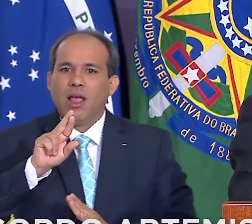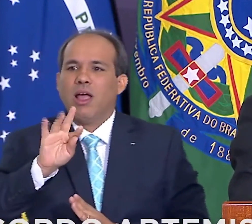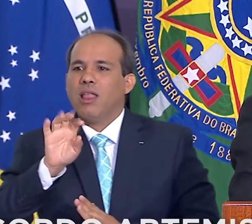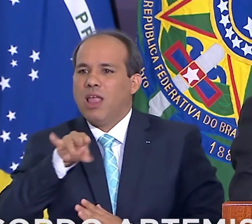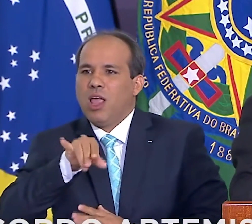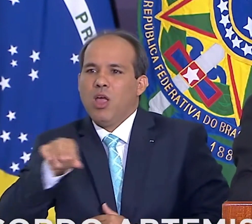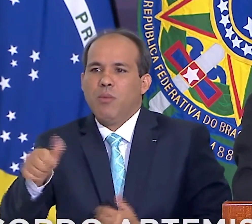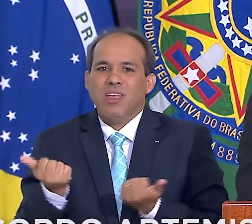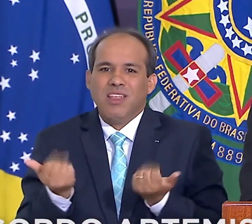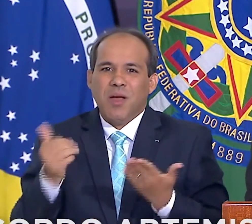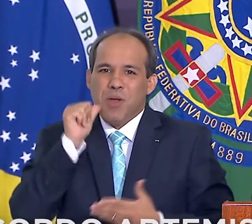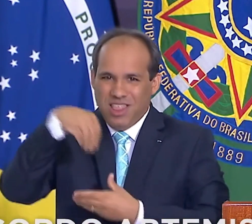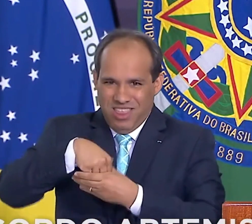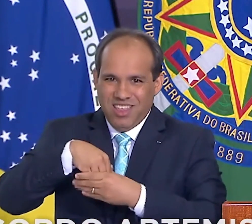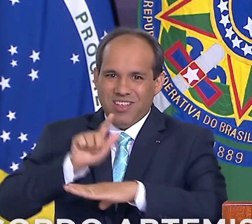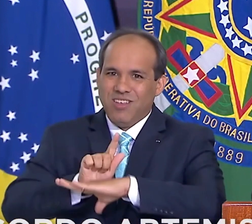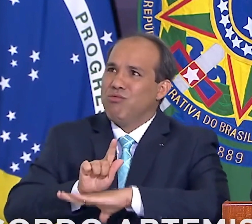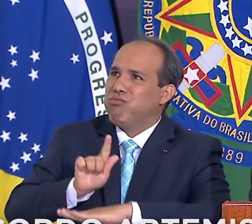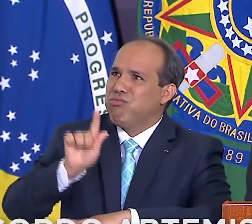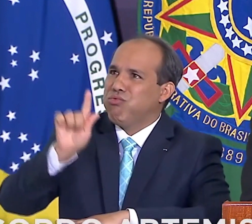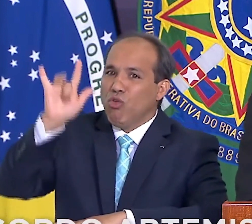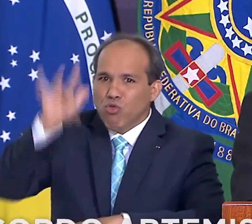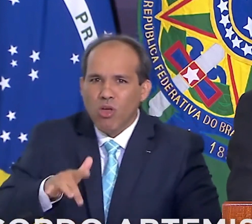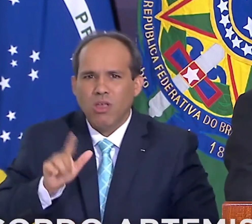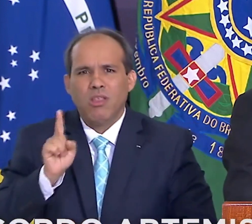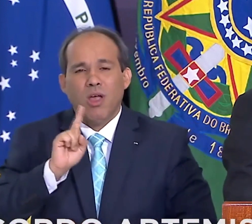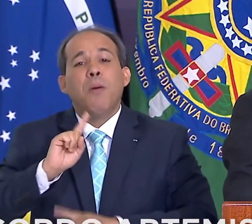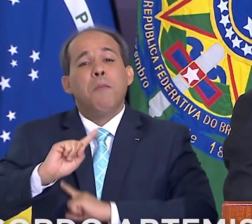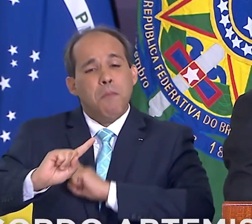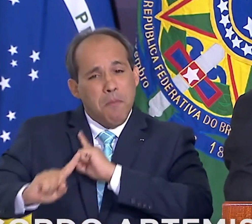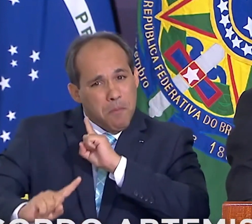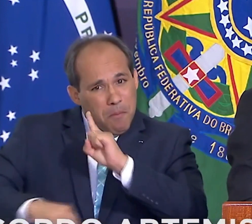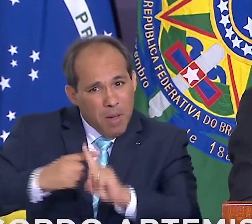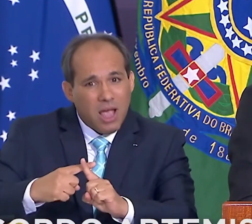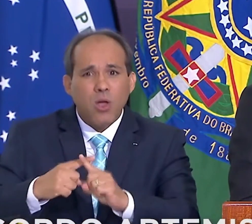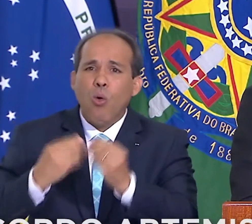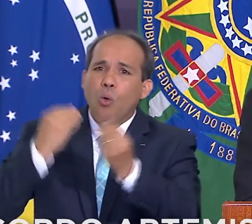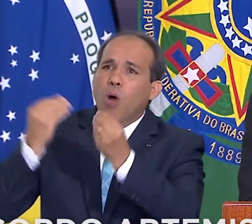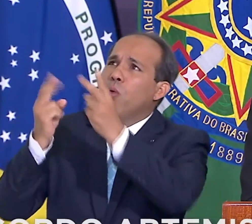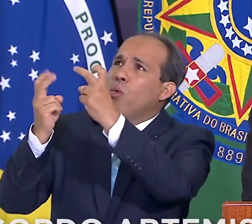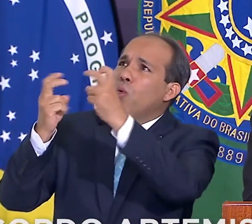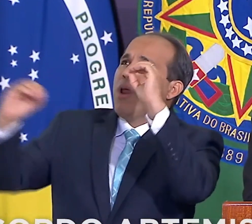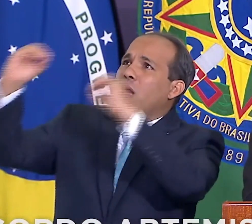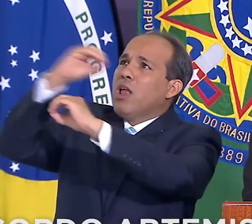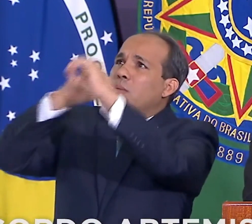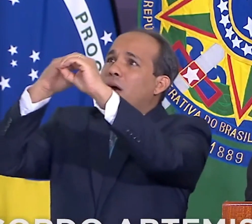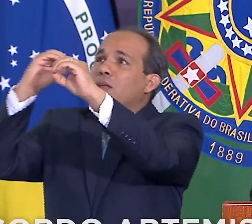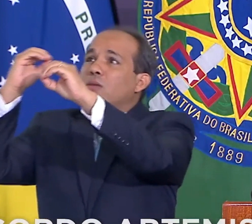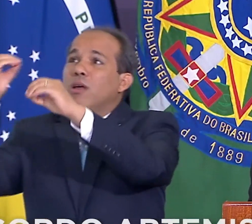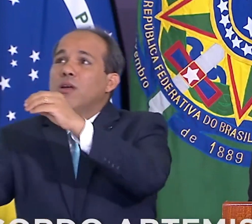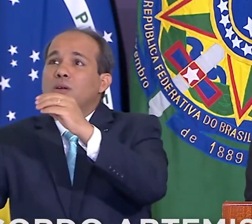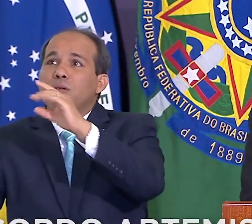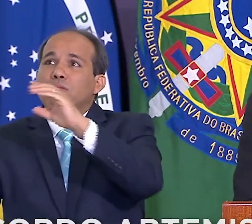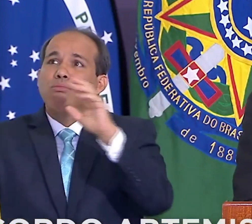levar uma mulher ao espaço, mas o que nós podemos trazer do espaço para aplicarmos